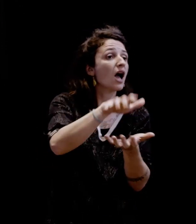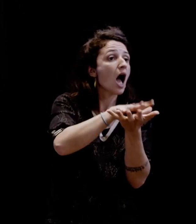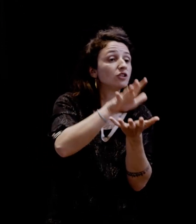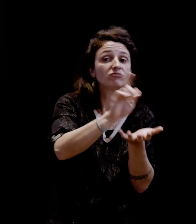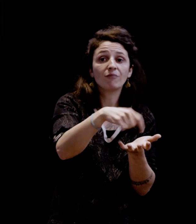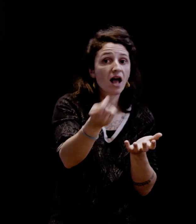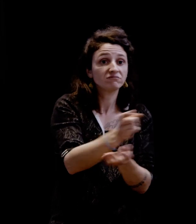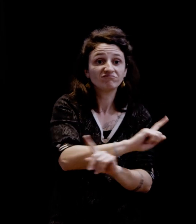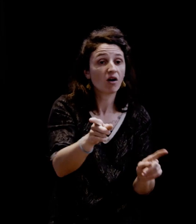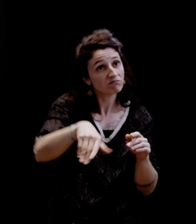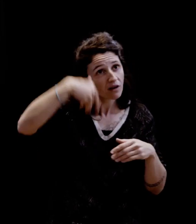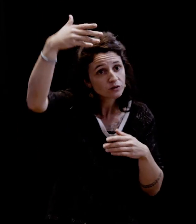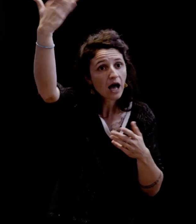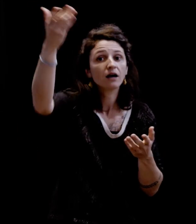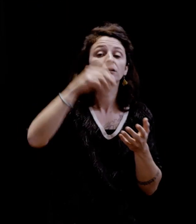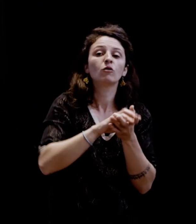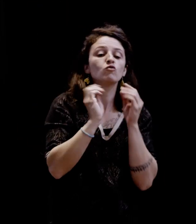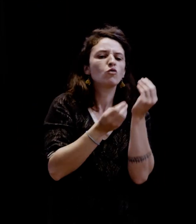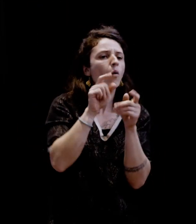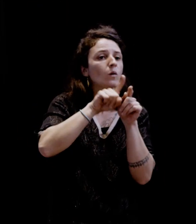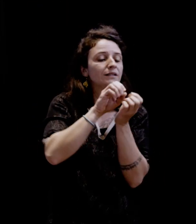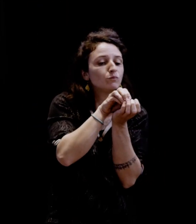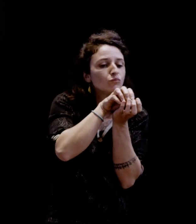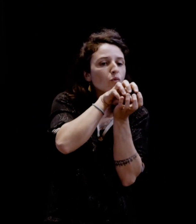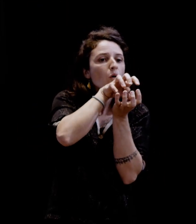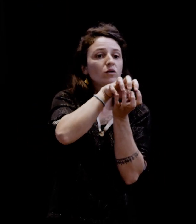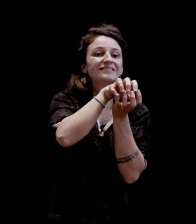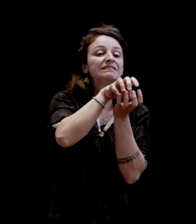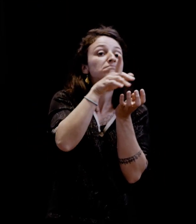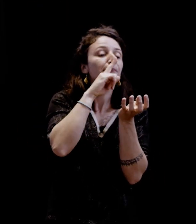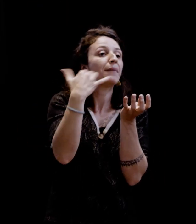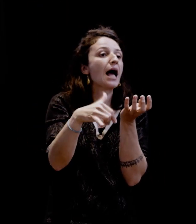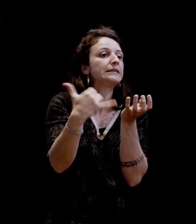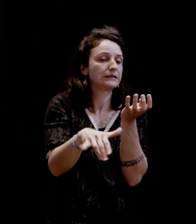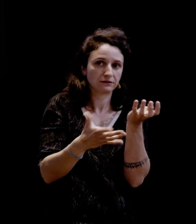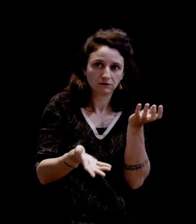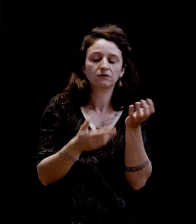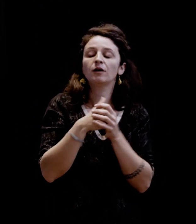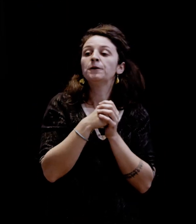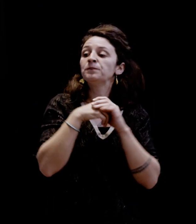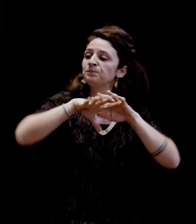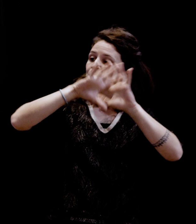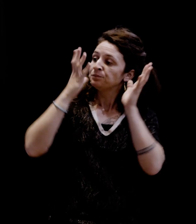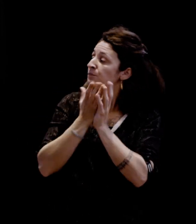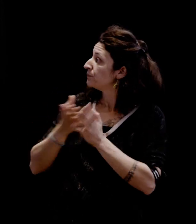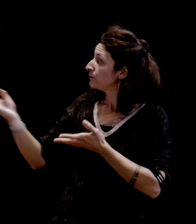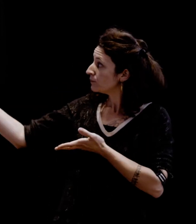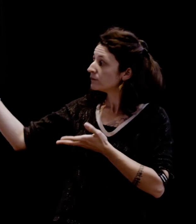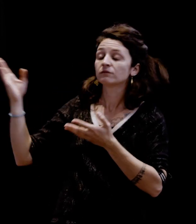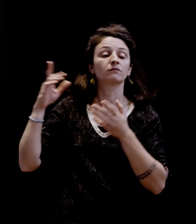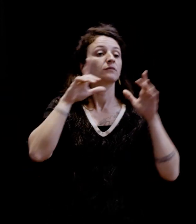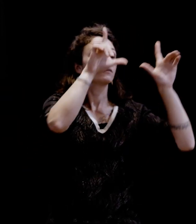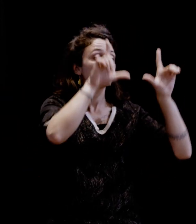pousser, ou même qui ne poussent jamais vraiment finalement. Donc ça, c'est un tableau clinique global. Et vous voyez que sur cette